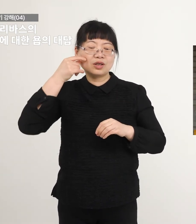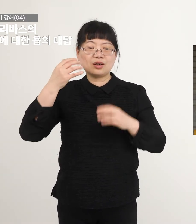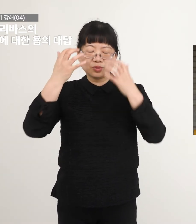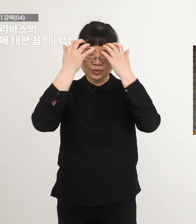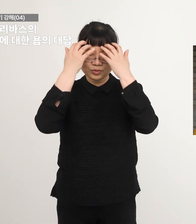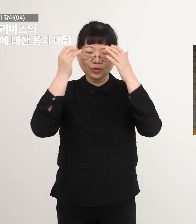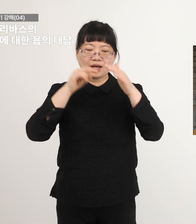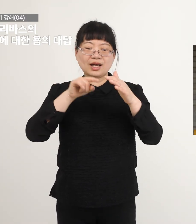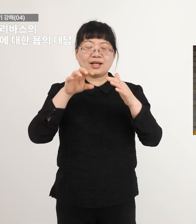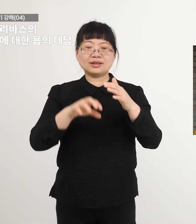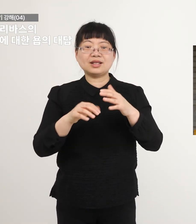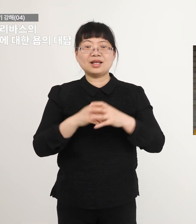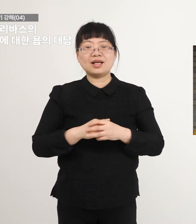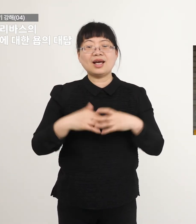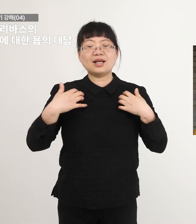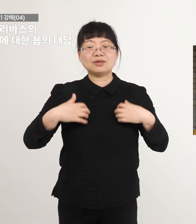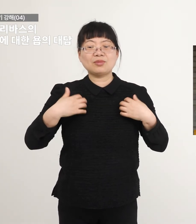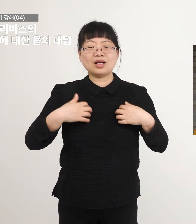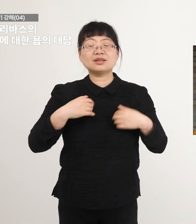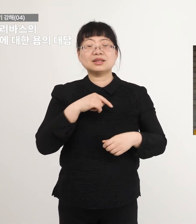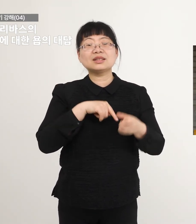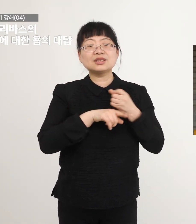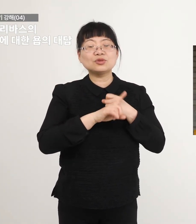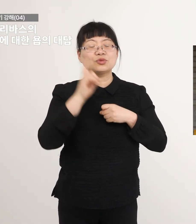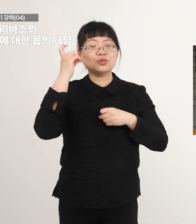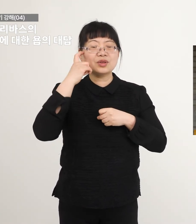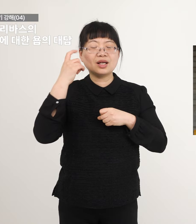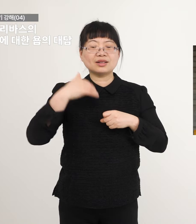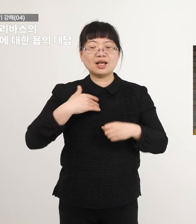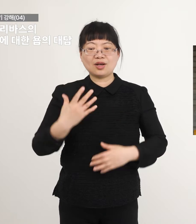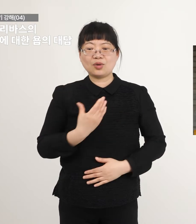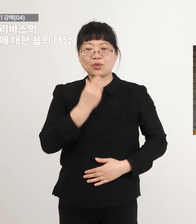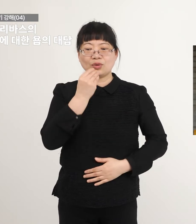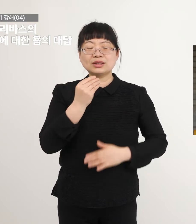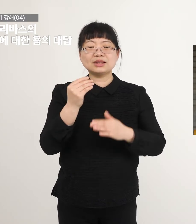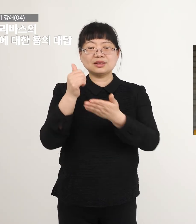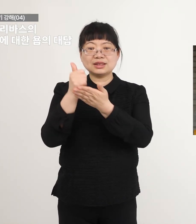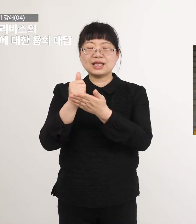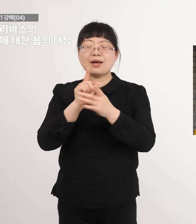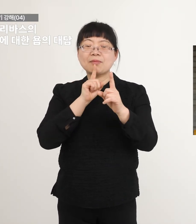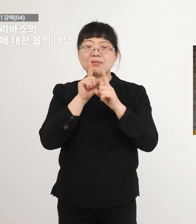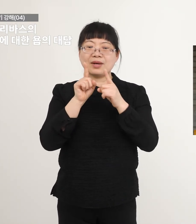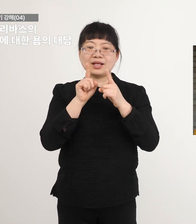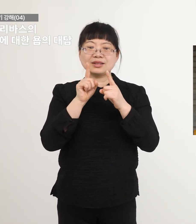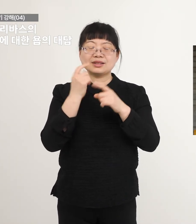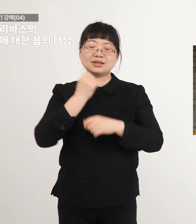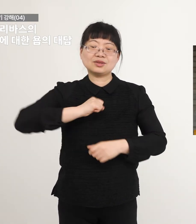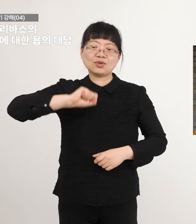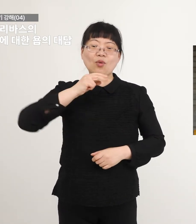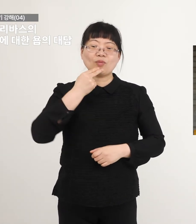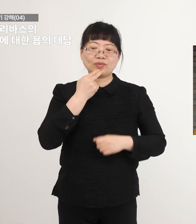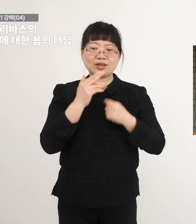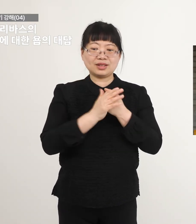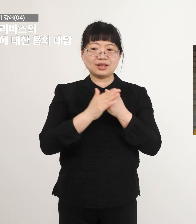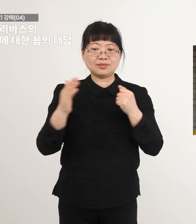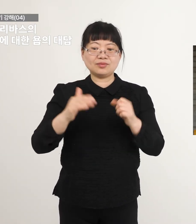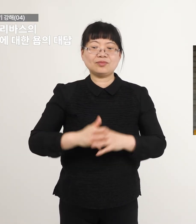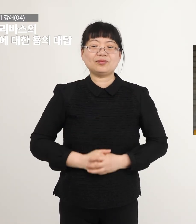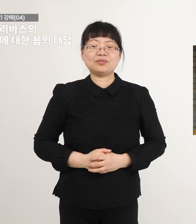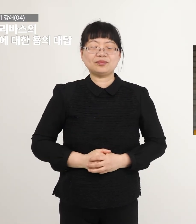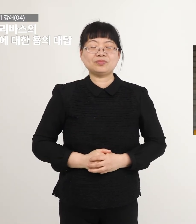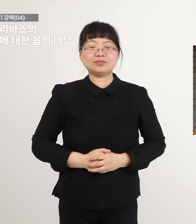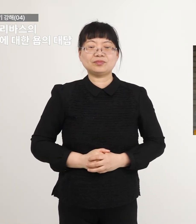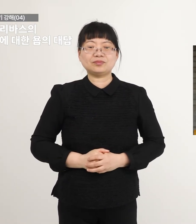고통 가운데서도 기뻐하는 것은 내가 거룩하신 이의 말씀을 거역하지 아니하였음이라.